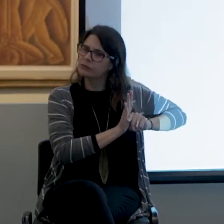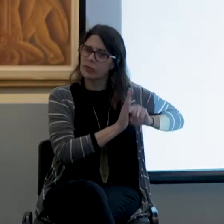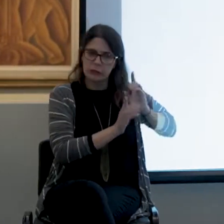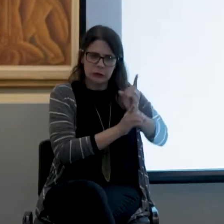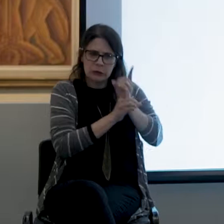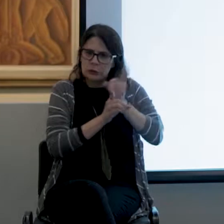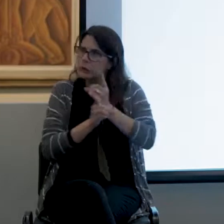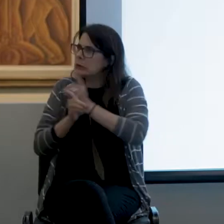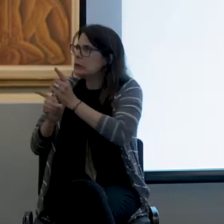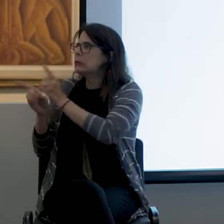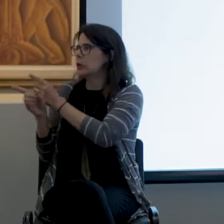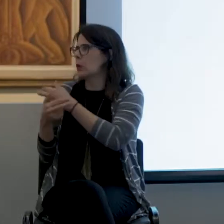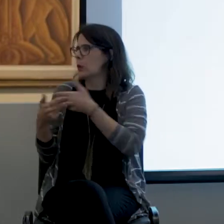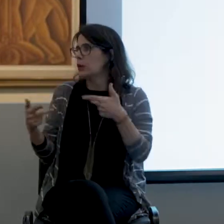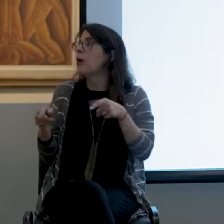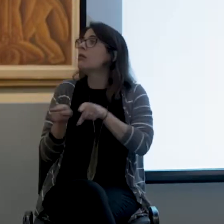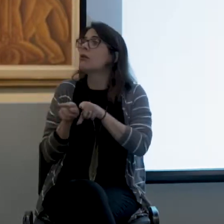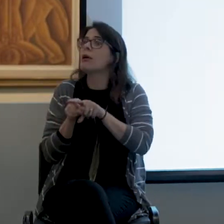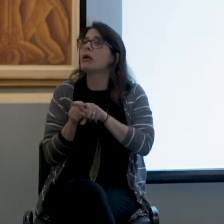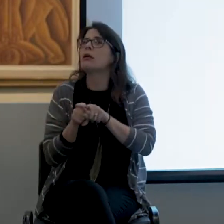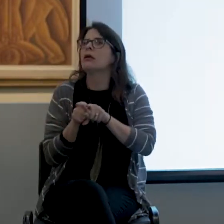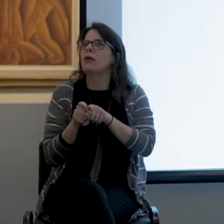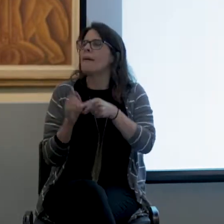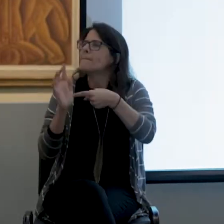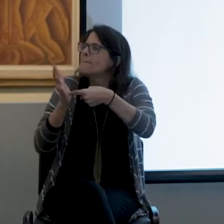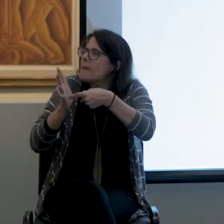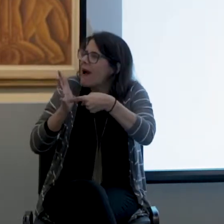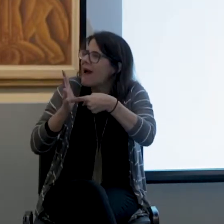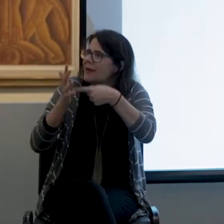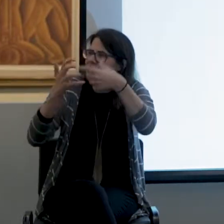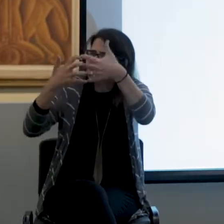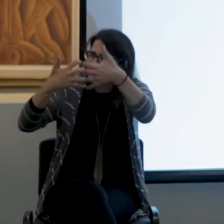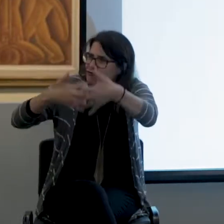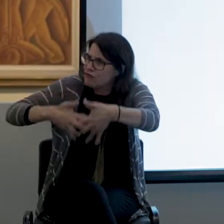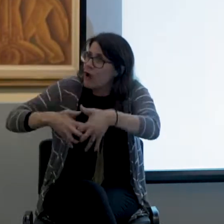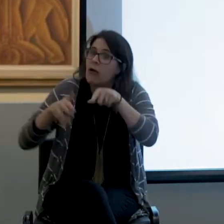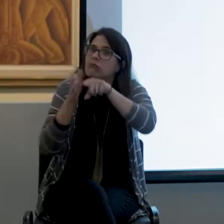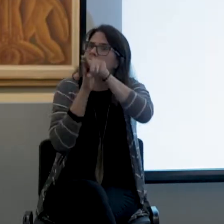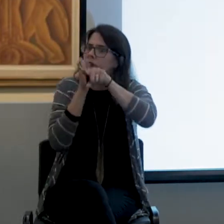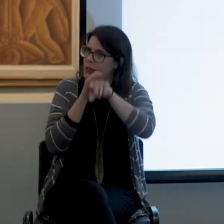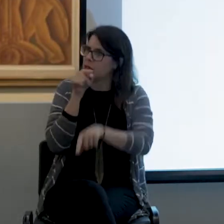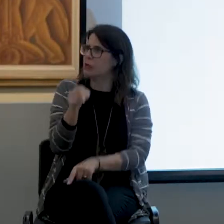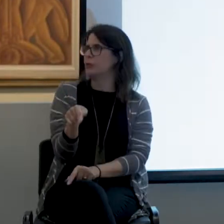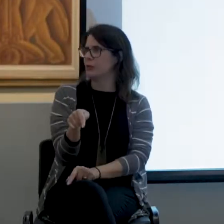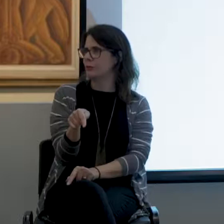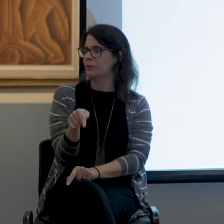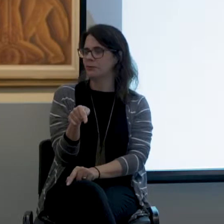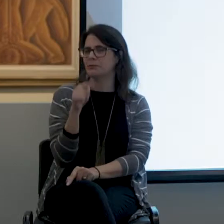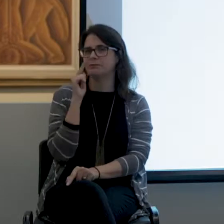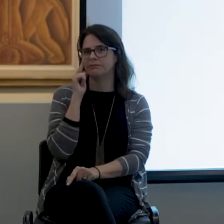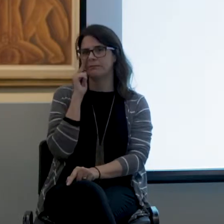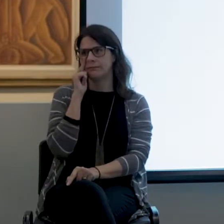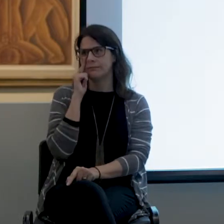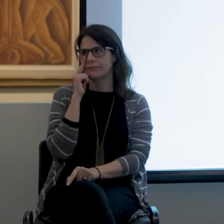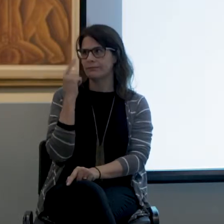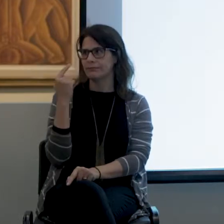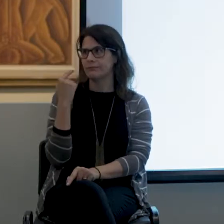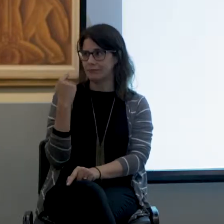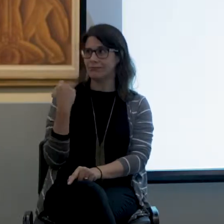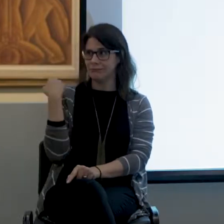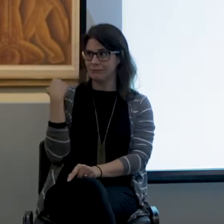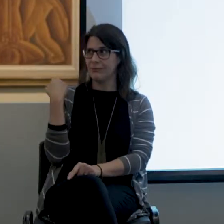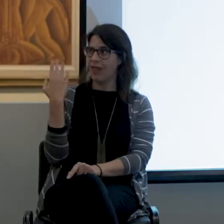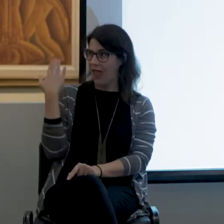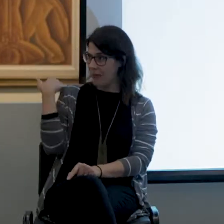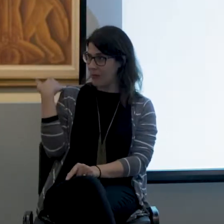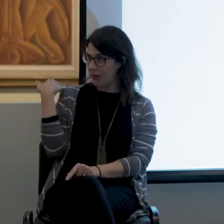máquinas espetaculares para o futuro da humanidade. O mundo moderno é um mundo onde não pode haver